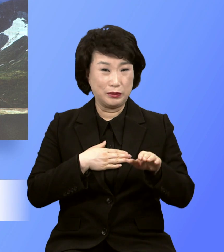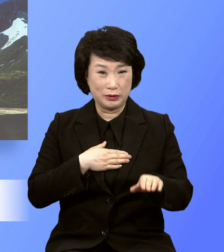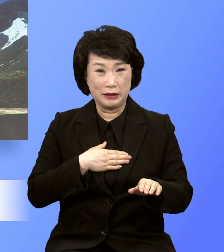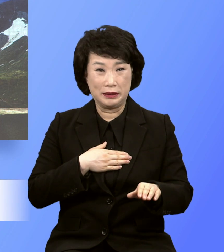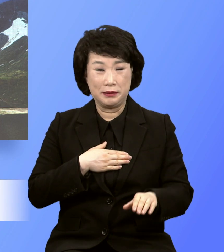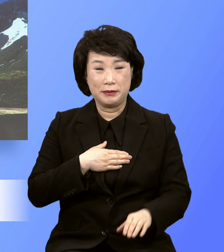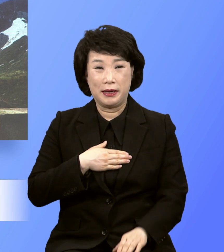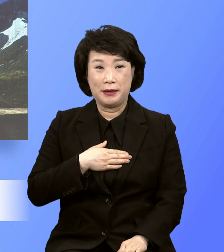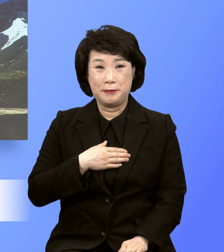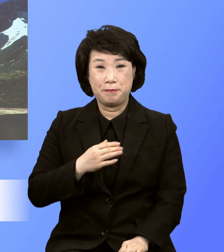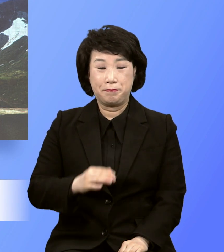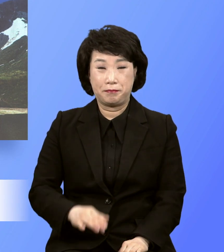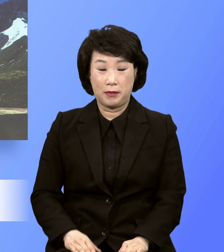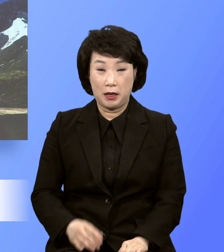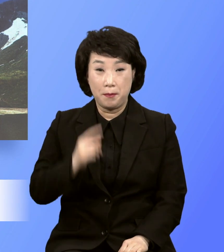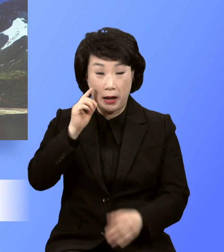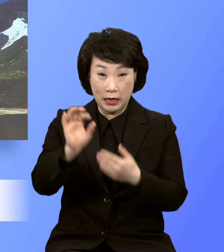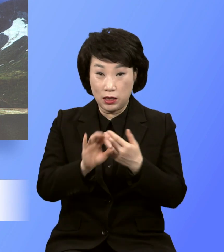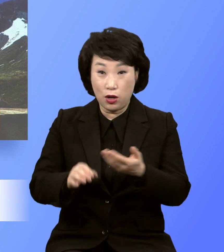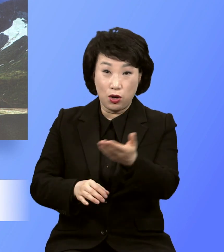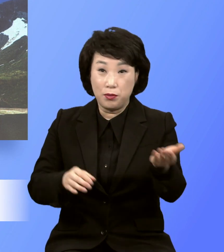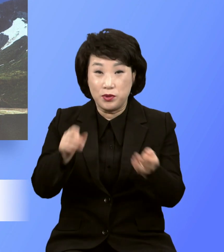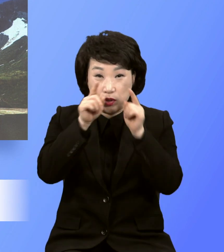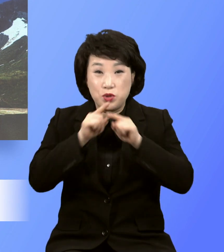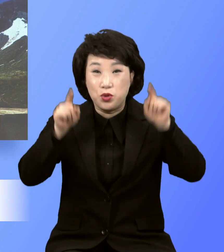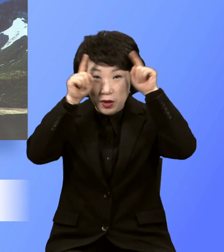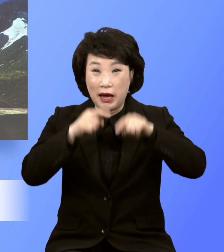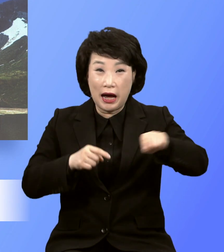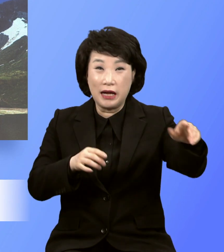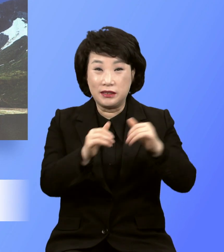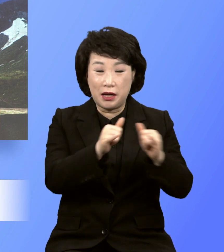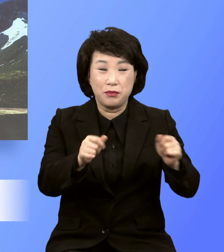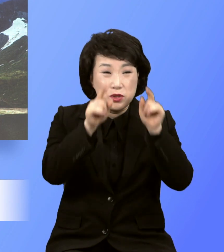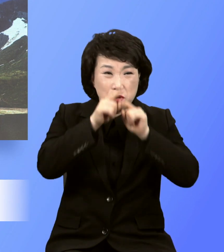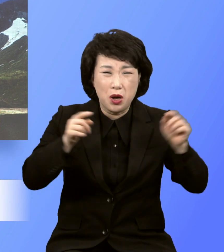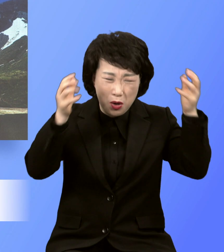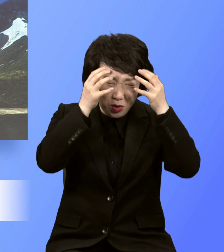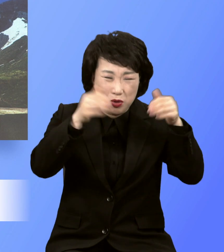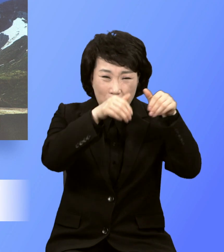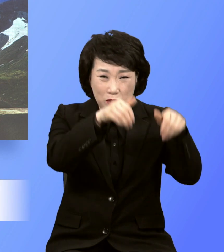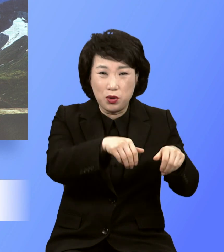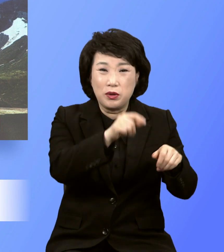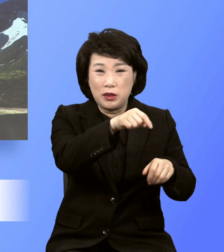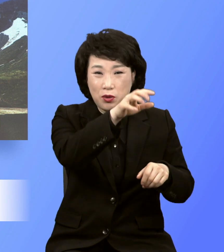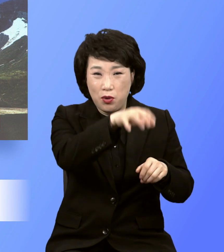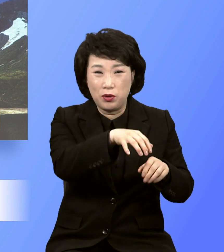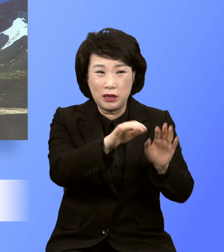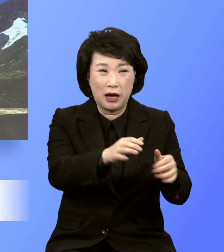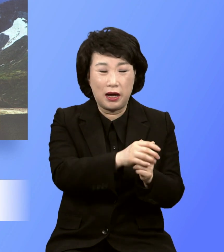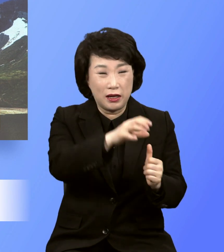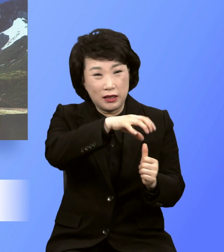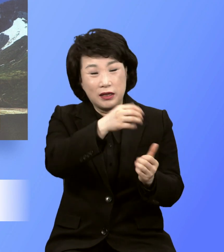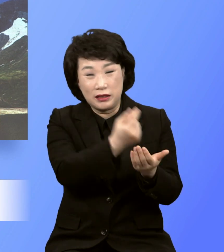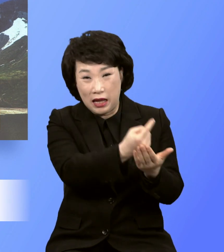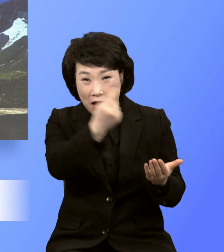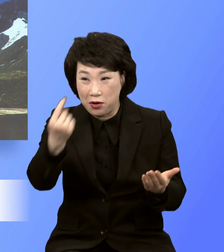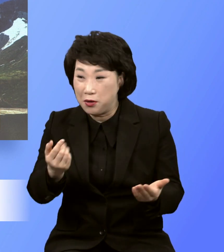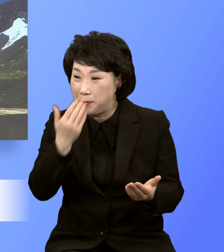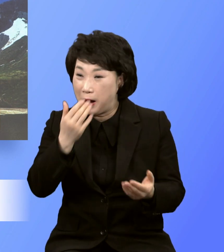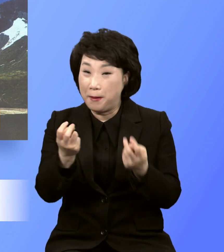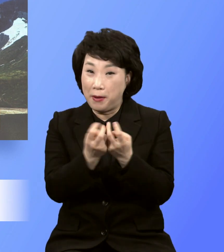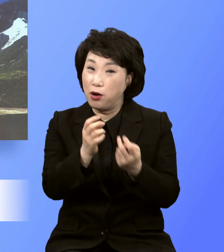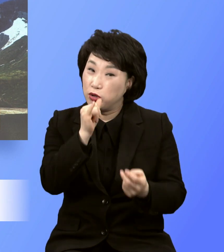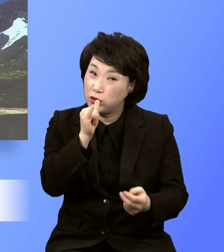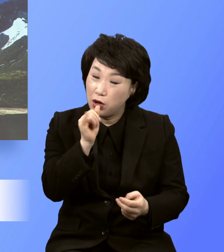말입니다. 만약에 지옥 간 사람들이 지옥의 고통의 노예에서 벗어날 수 있는 길이